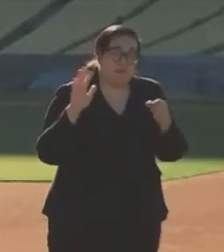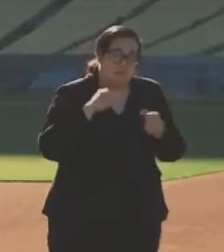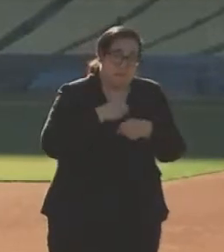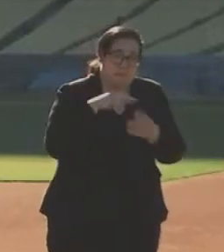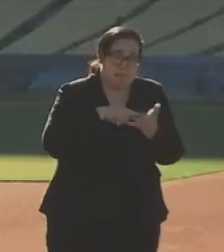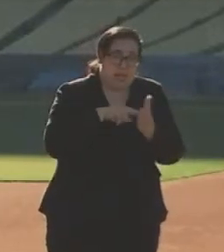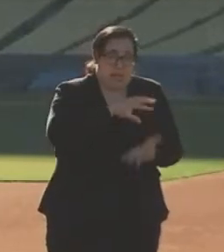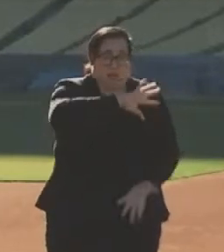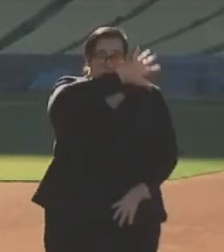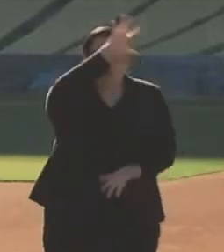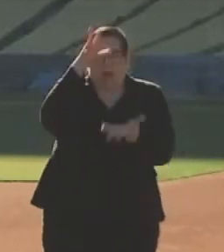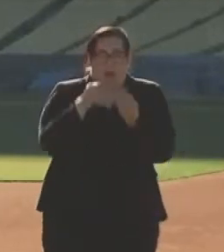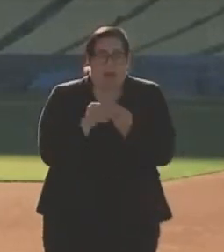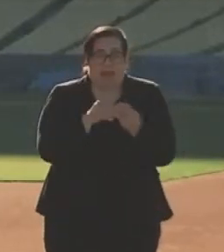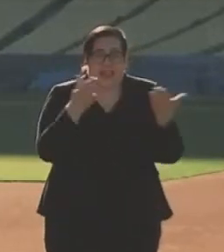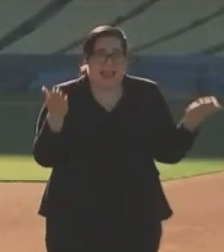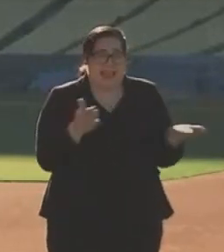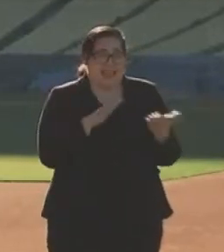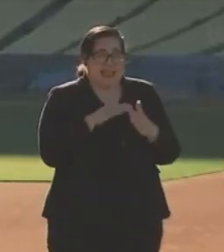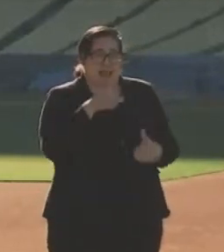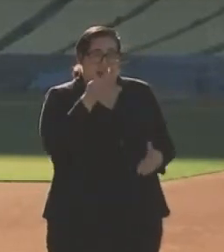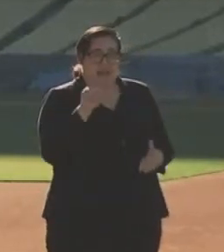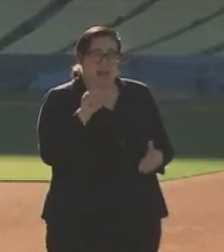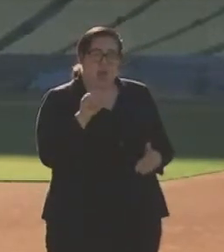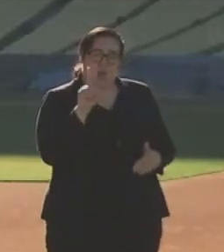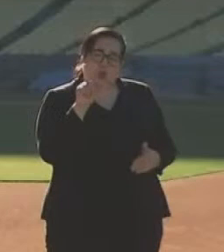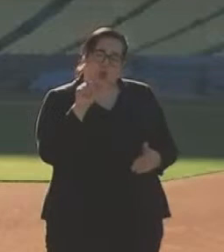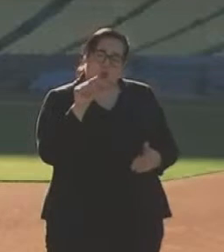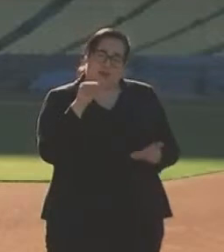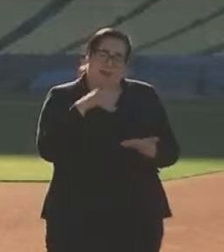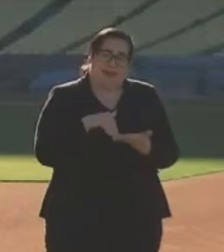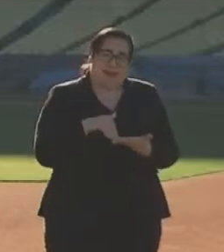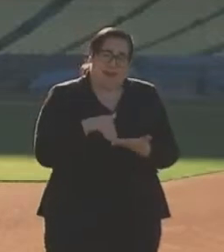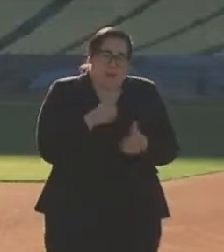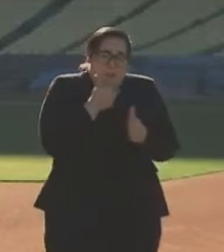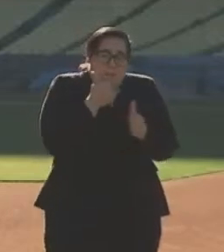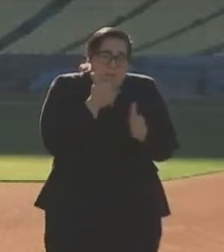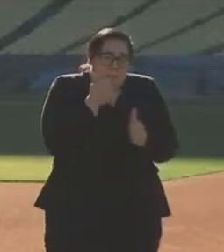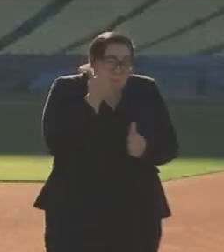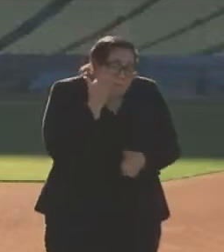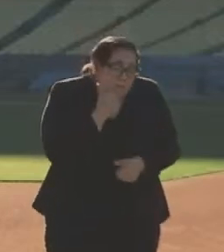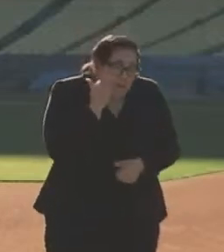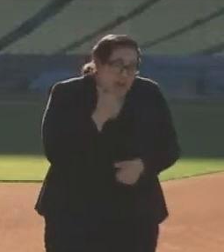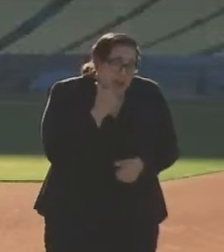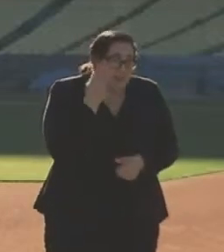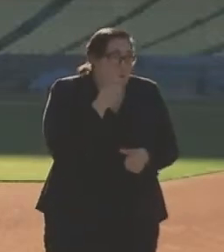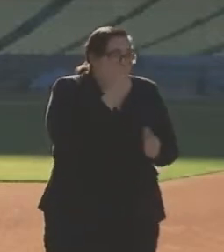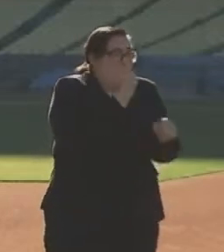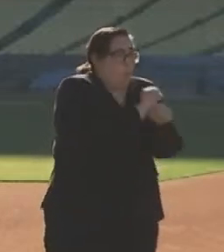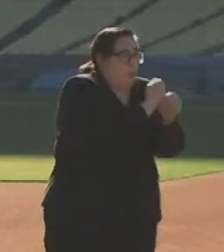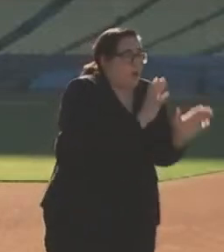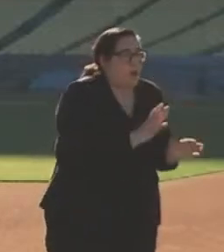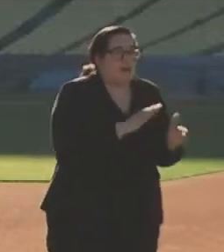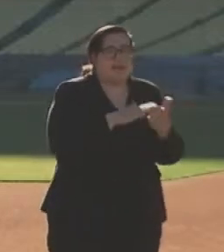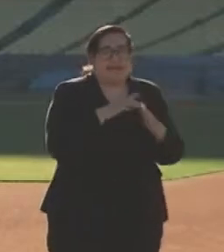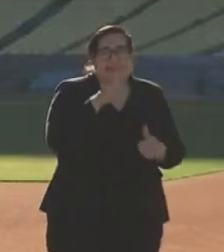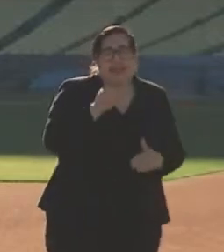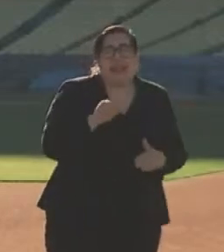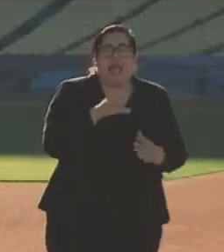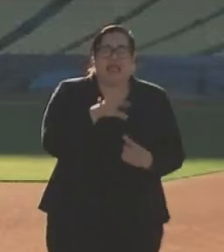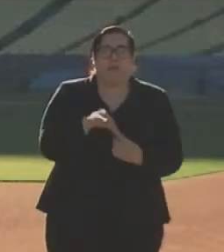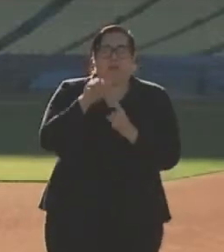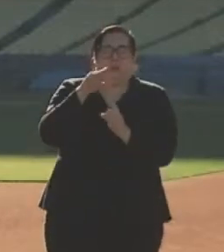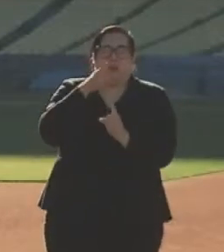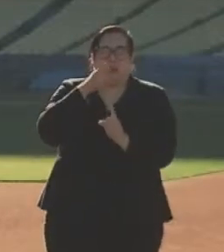combinada en Los Ángeles a 20,000 al día por los trabajadores de la ciudad, especialmente a los bomberos, y gracias